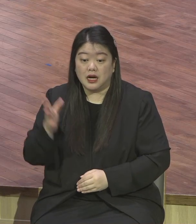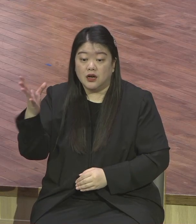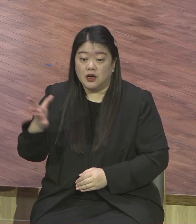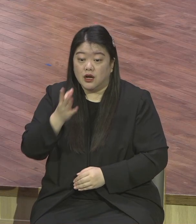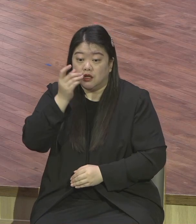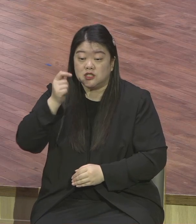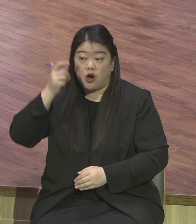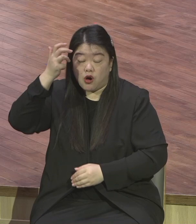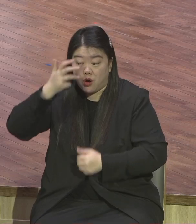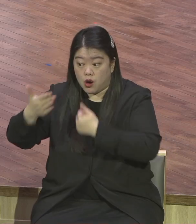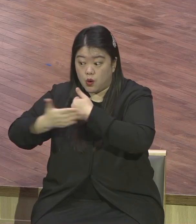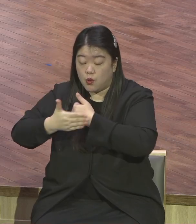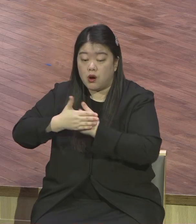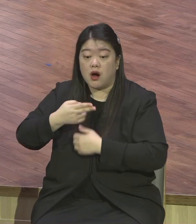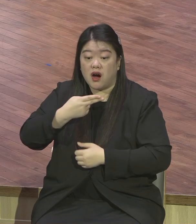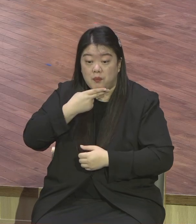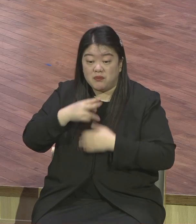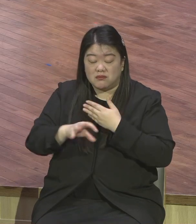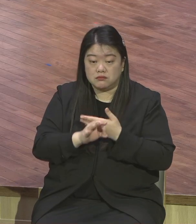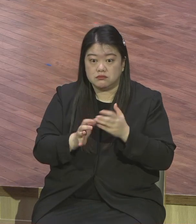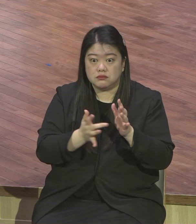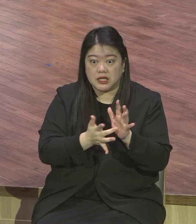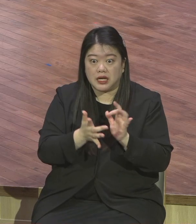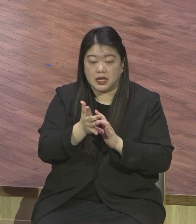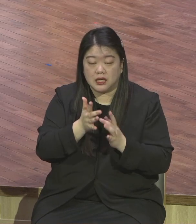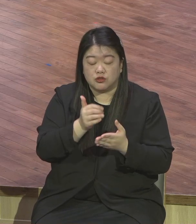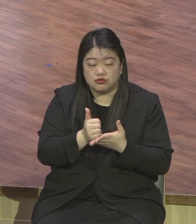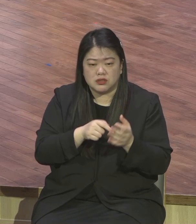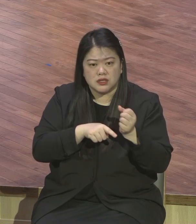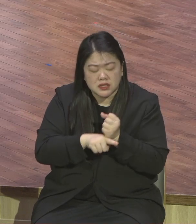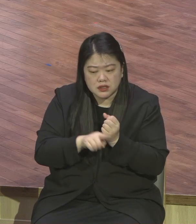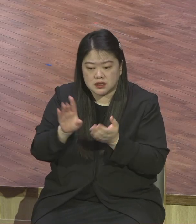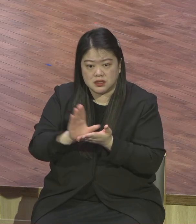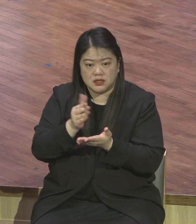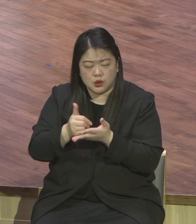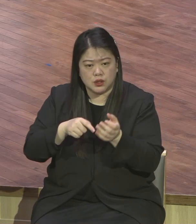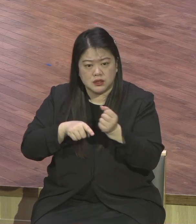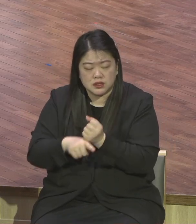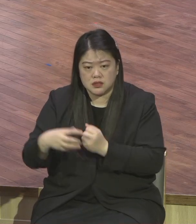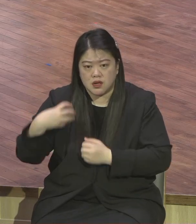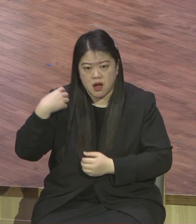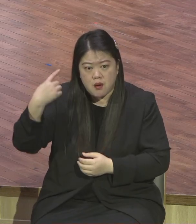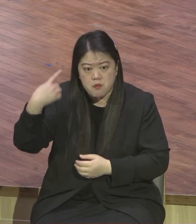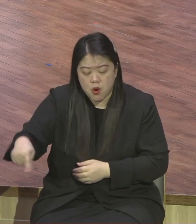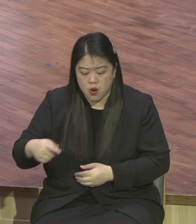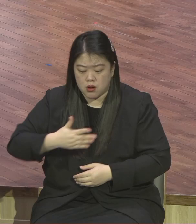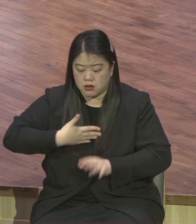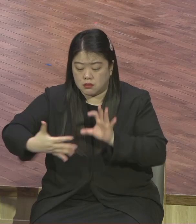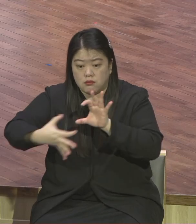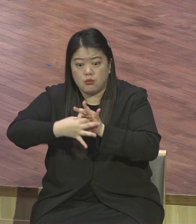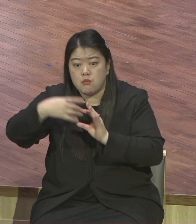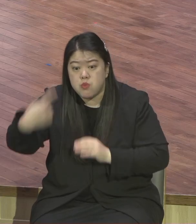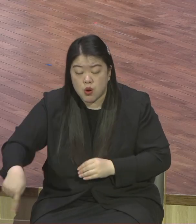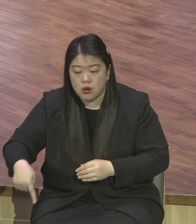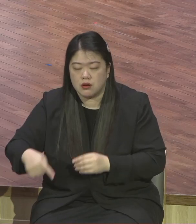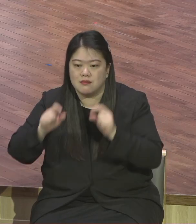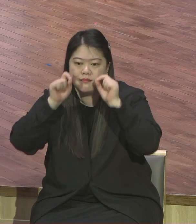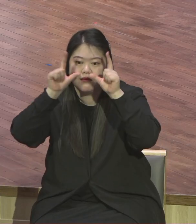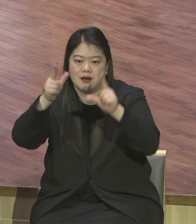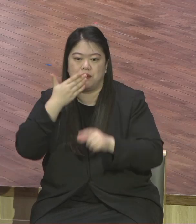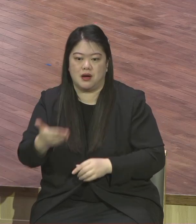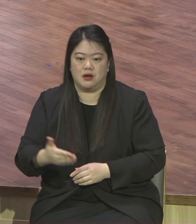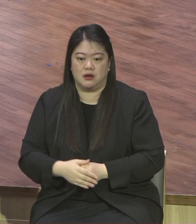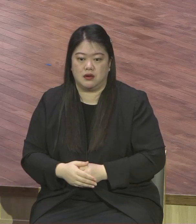그래서 하는 걸 보면 알 수 있어요. 하는 걸 보면 아, 이 사람 답이 안 났구나. 수시로 시험 들고